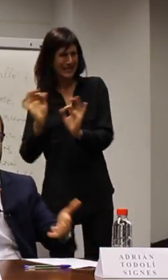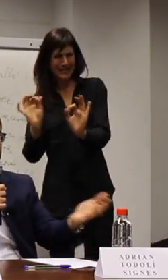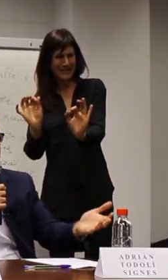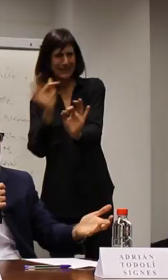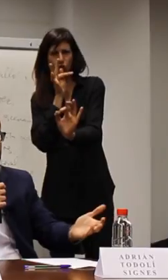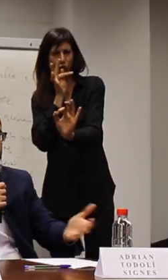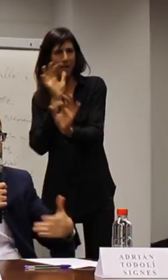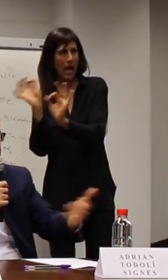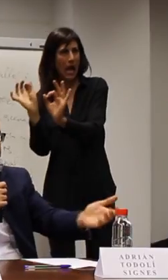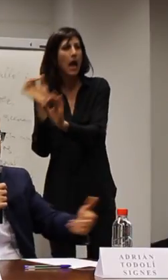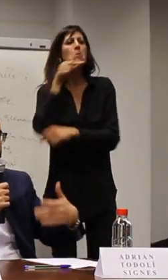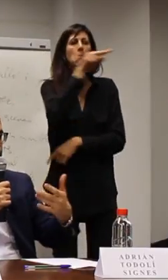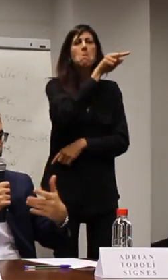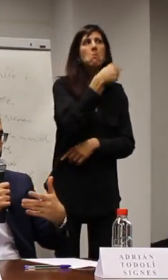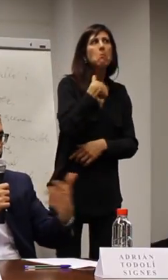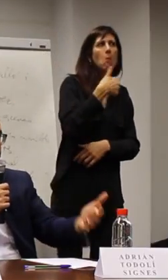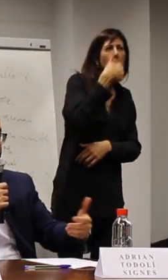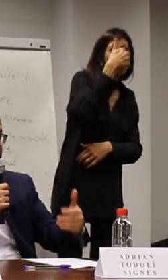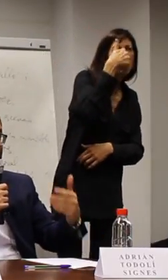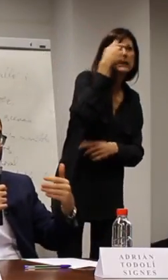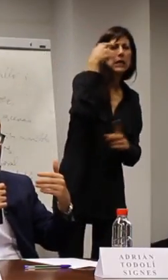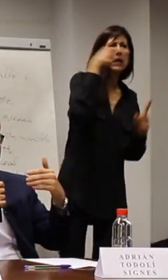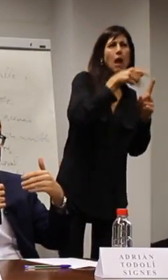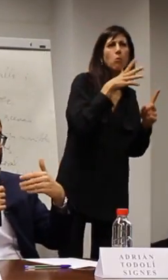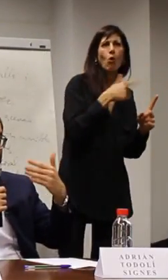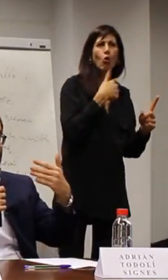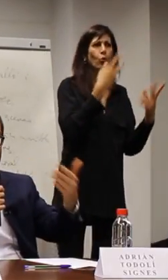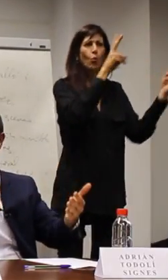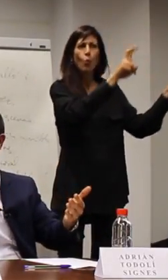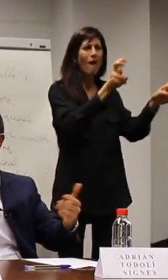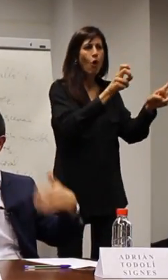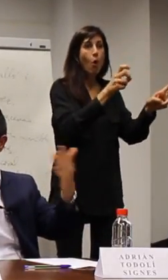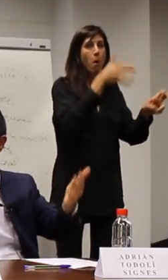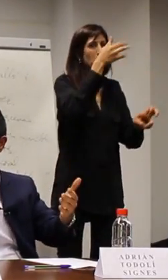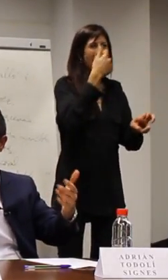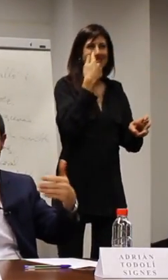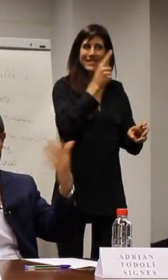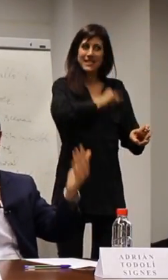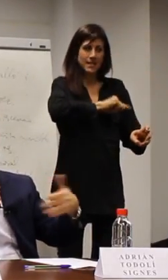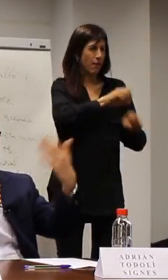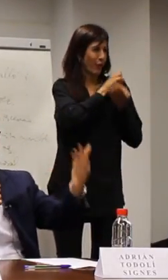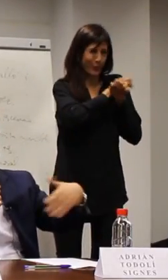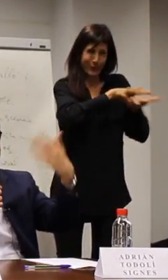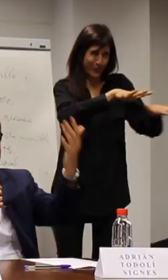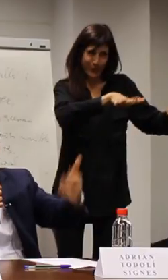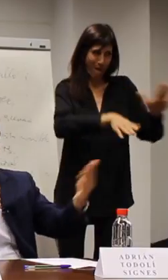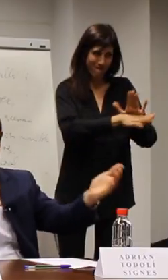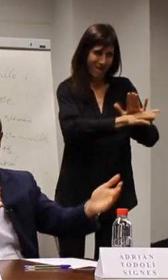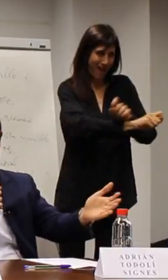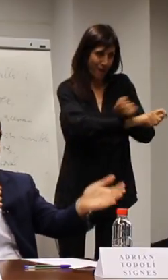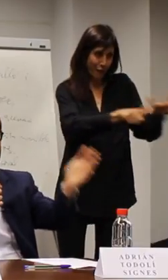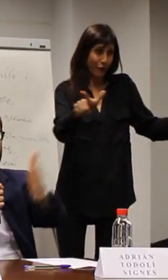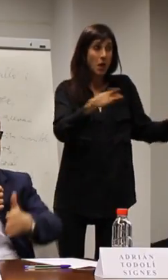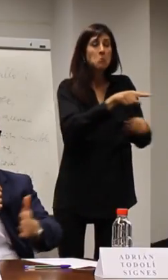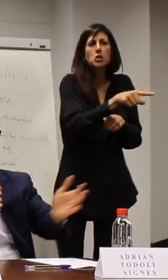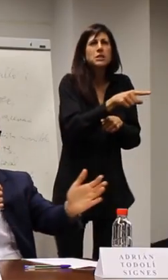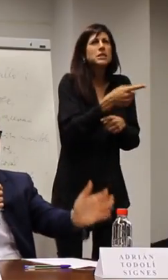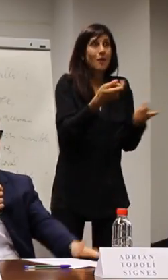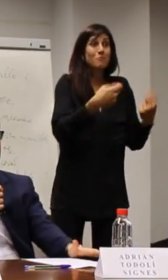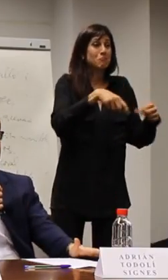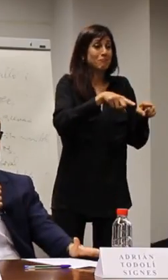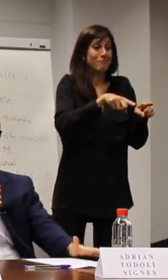ello, porque me parecía una cosa, pues eso, muy novedosa y que se iba a expandir muy rápido. Y efectivamente fue un poco autoprofecía, ¿no? Al